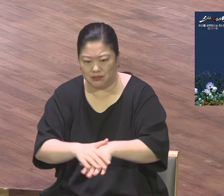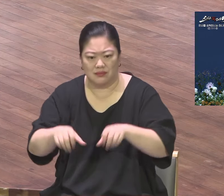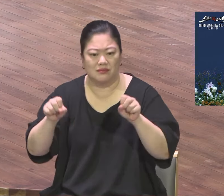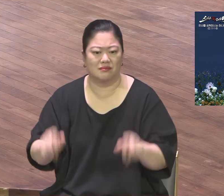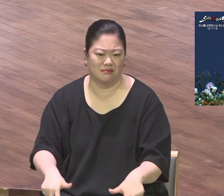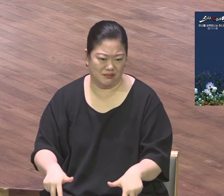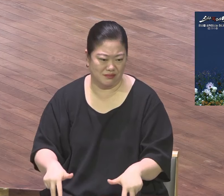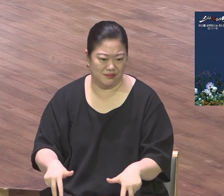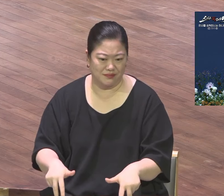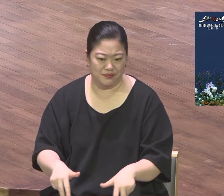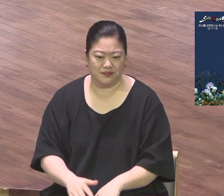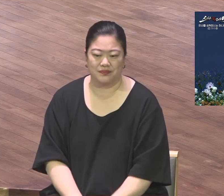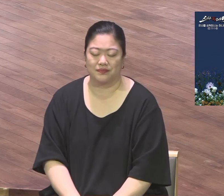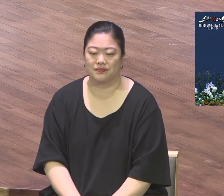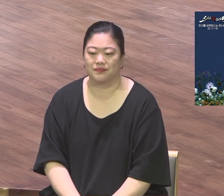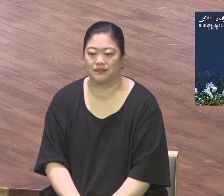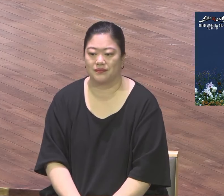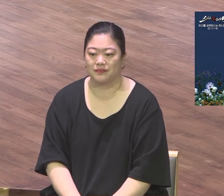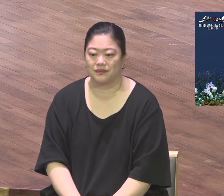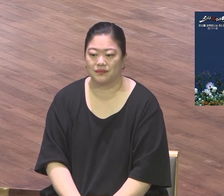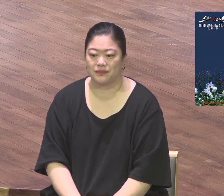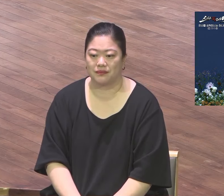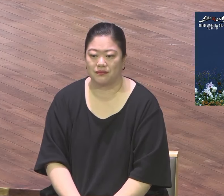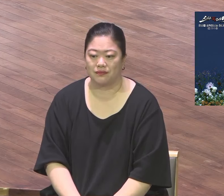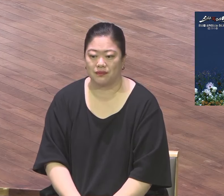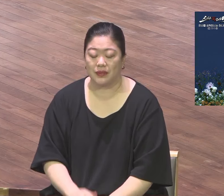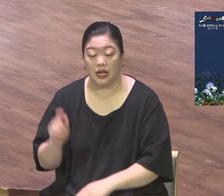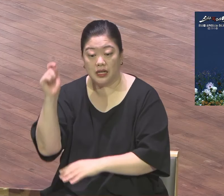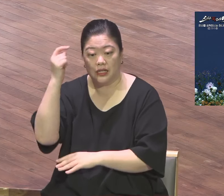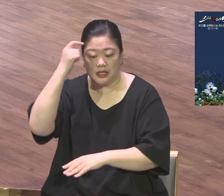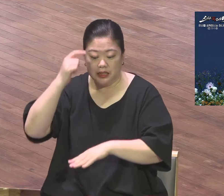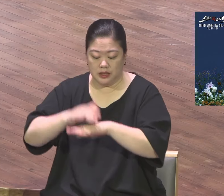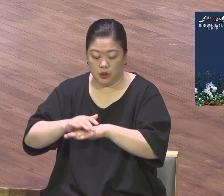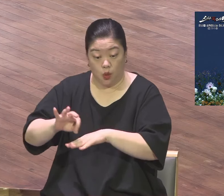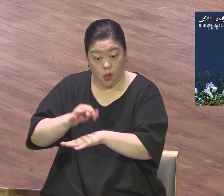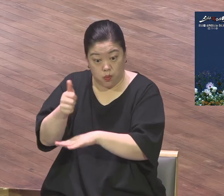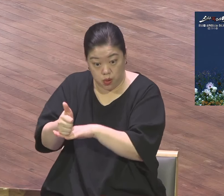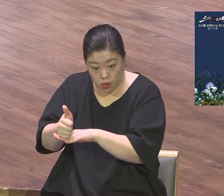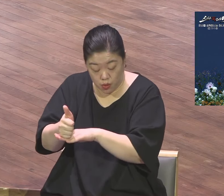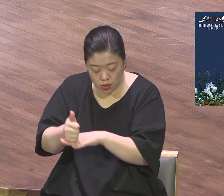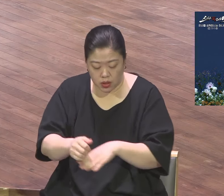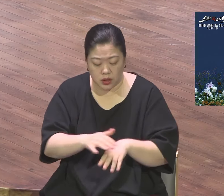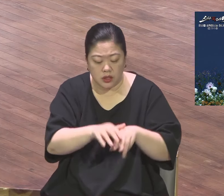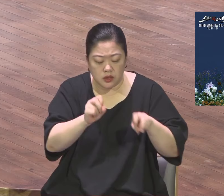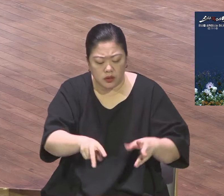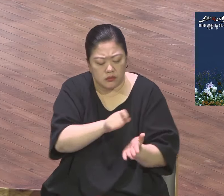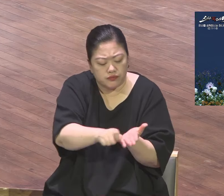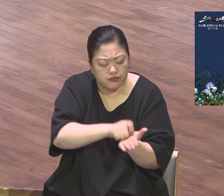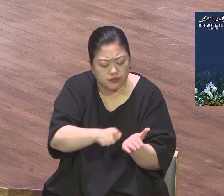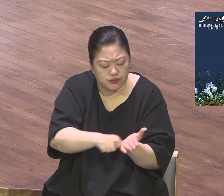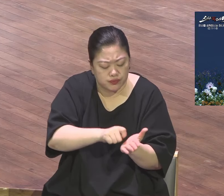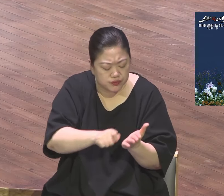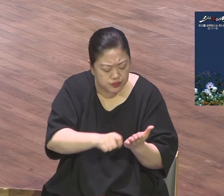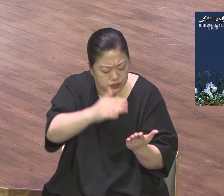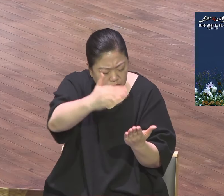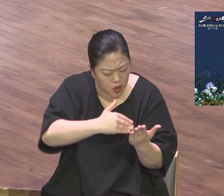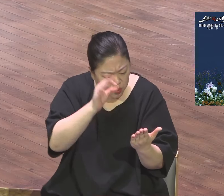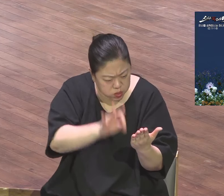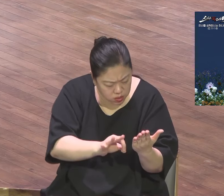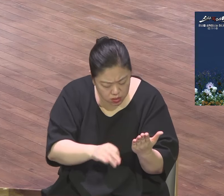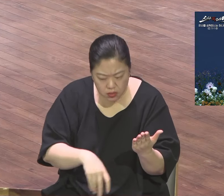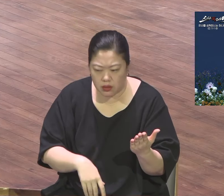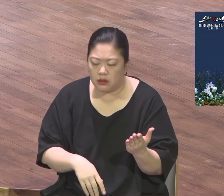통해서 하나님 없는 인생이 얼마나 헛된 것인가 하는 것을 밝히고